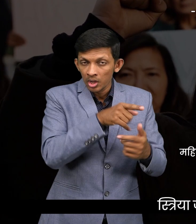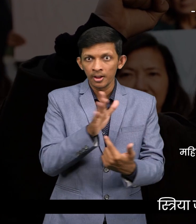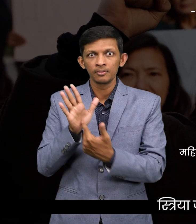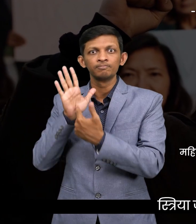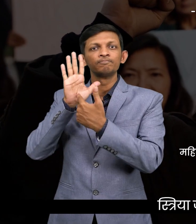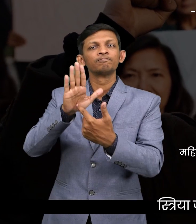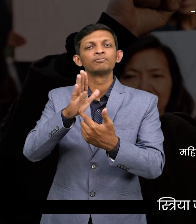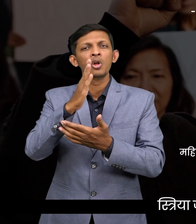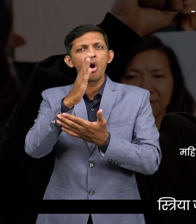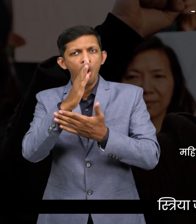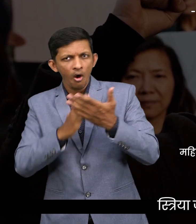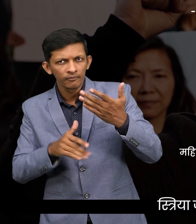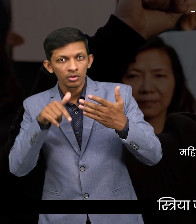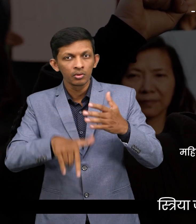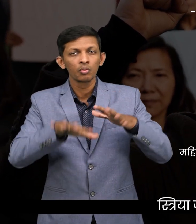स्त्रिया जगातील लोकसंख्येच्या